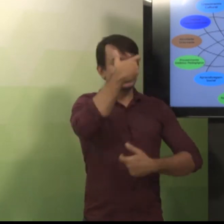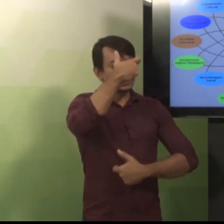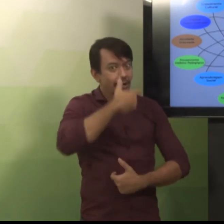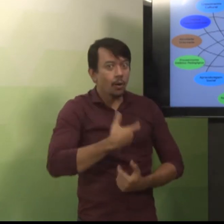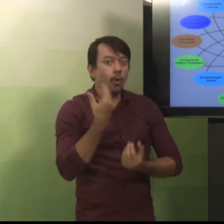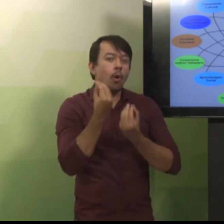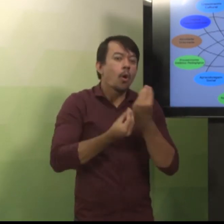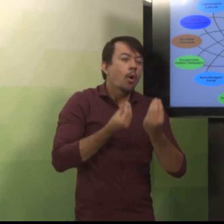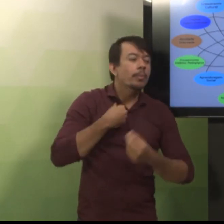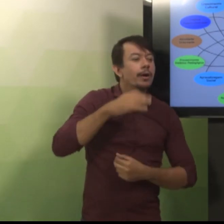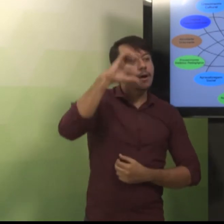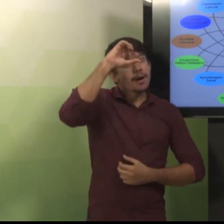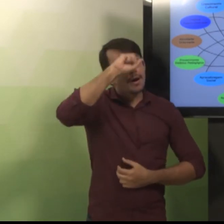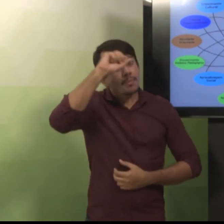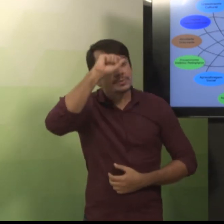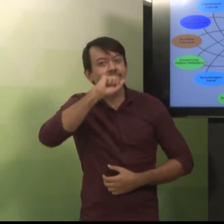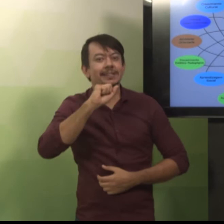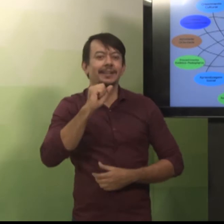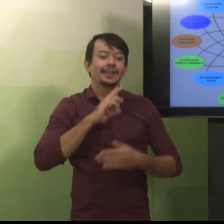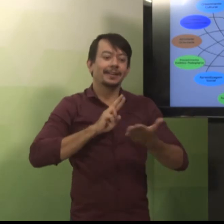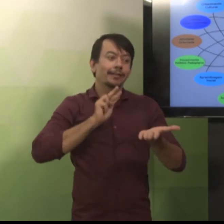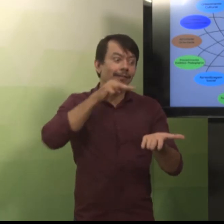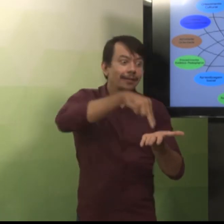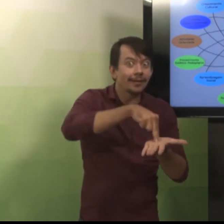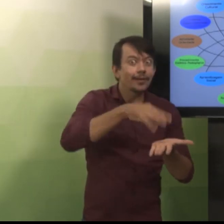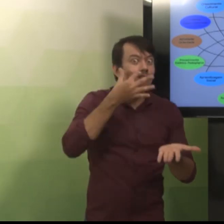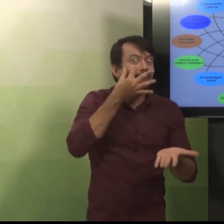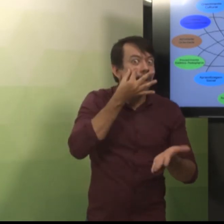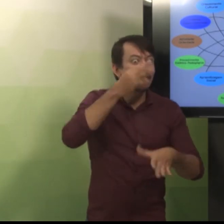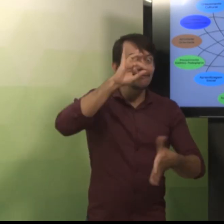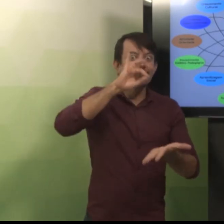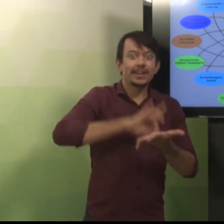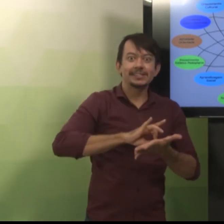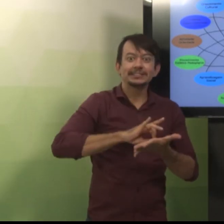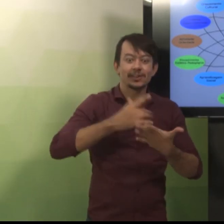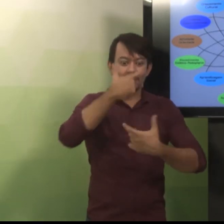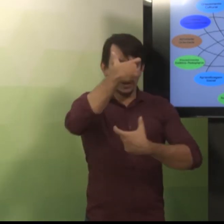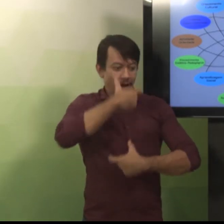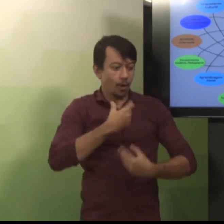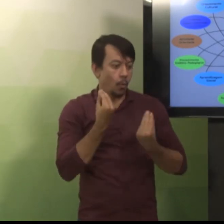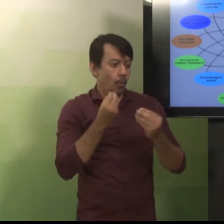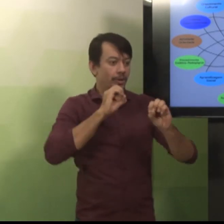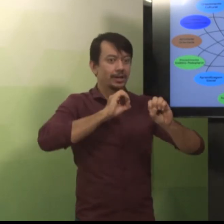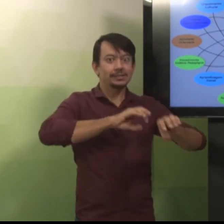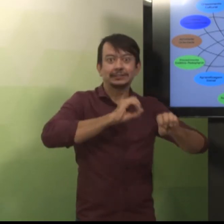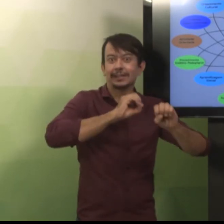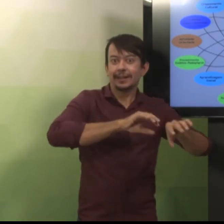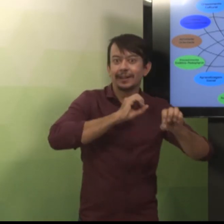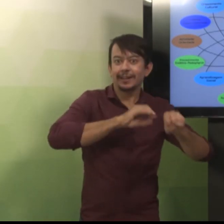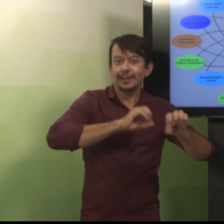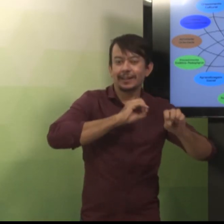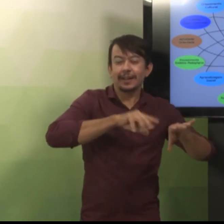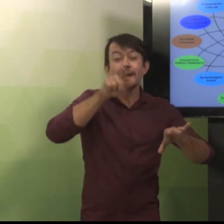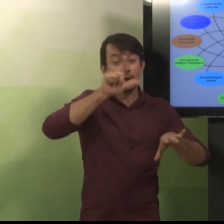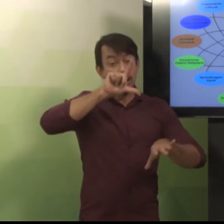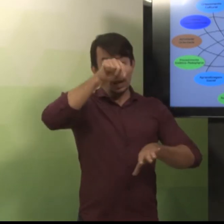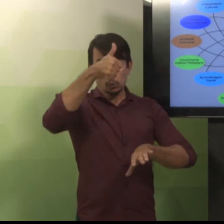Então, você deverá estar nesses locais presencialmente para aprender a como ensinar